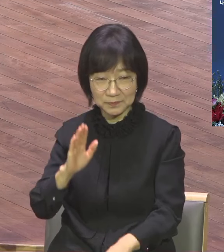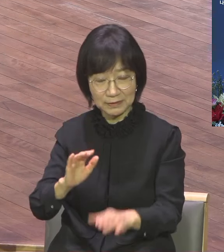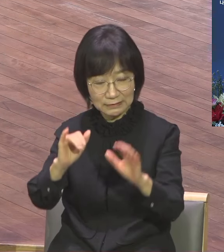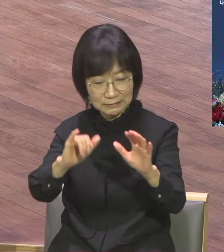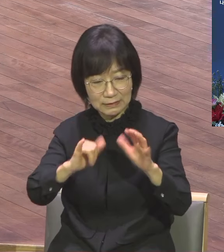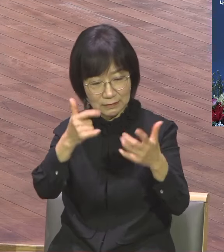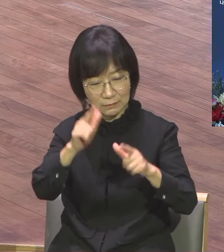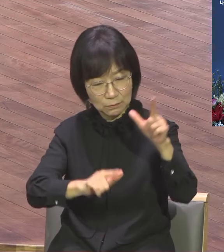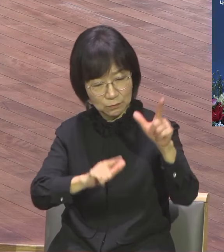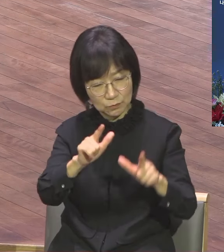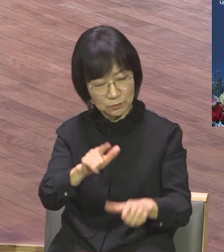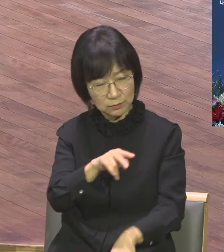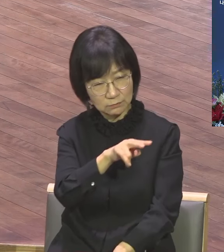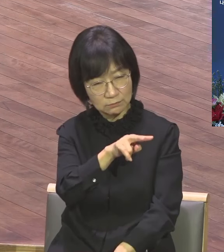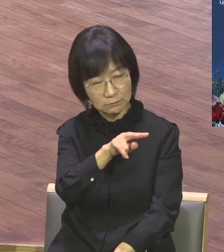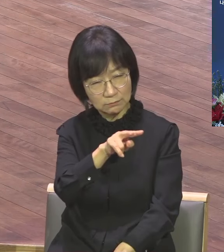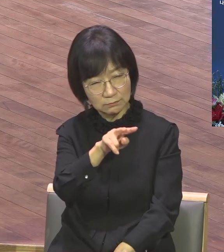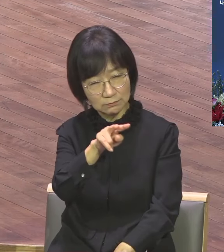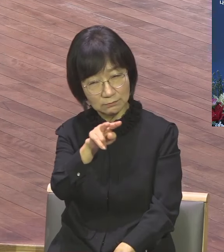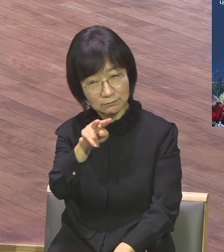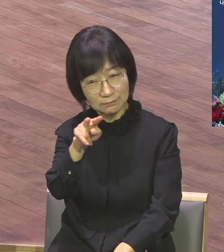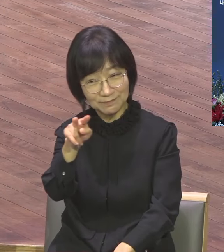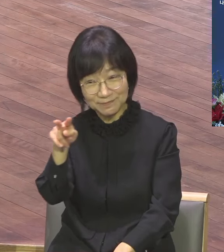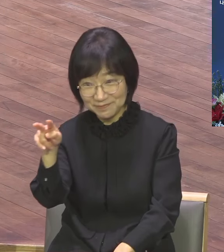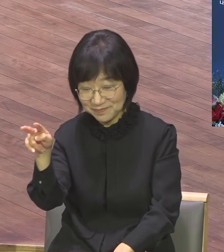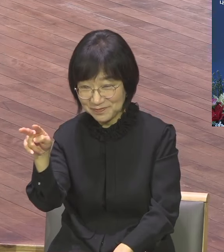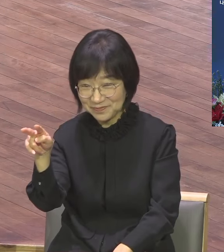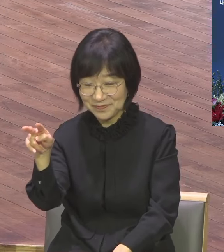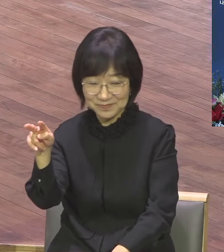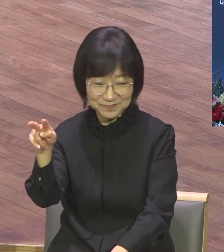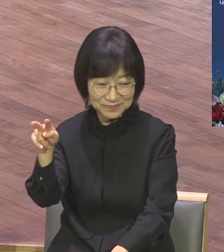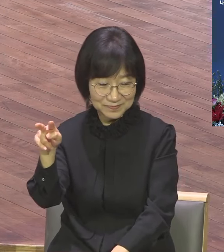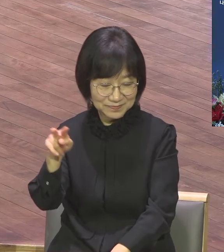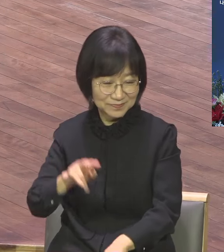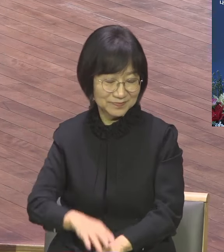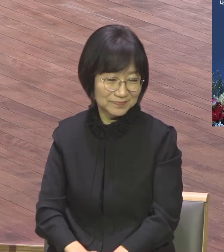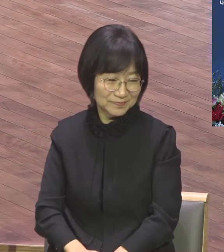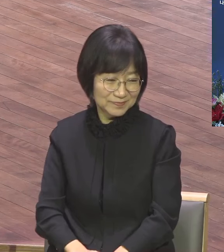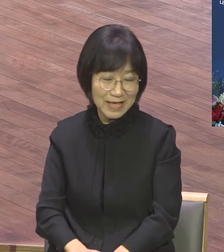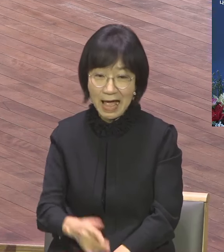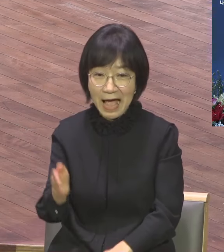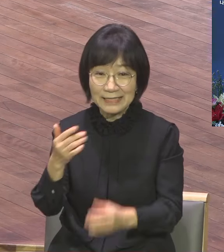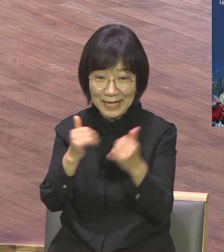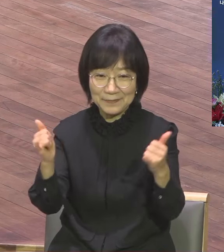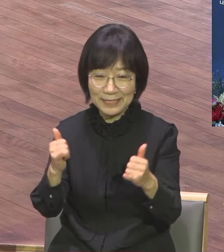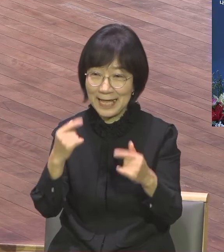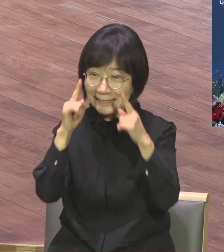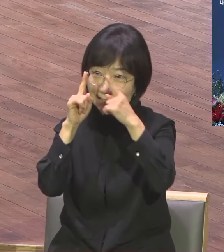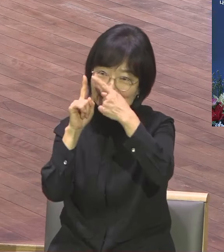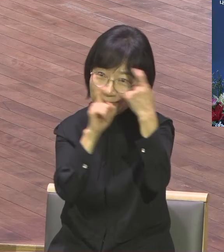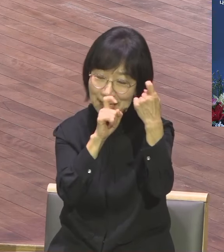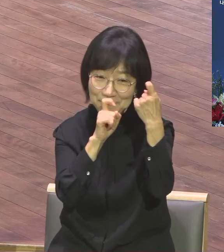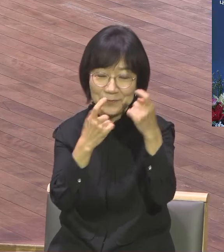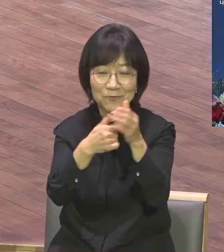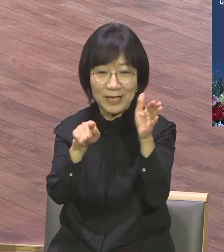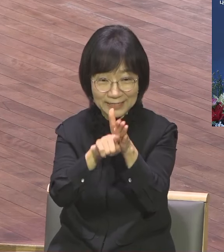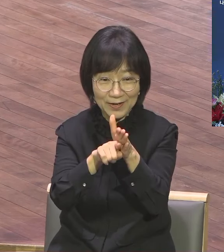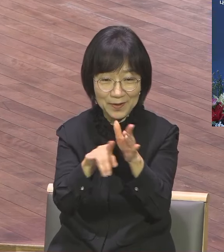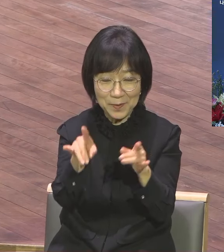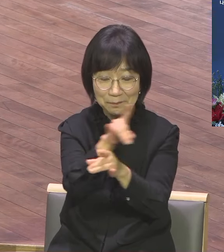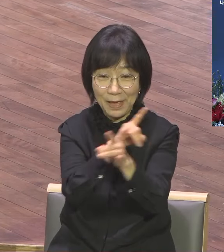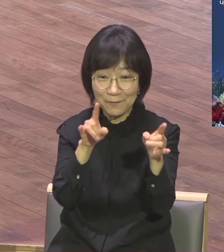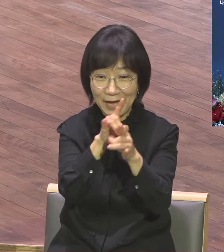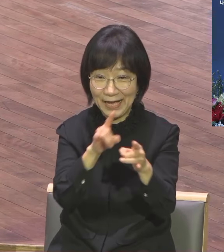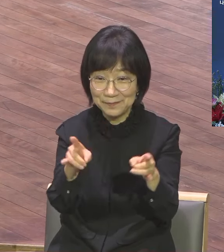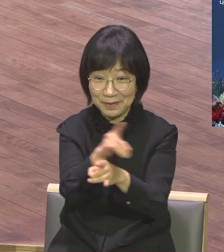성탄과 연말의 추억의 인정 인생샷이라 그래가지고 실제 백화점에 거의